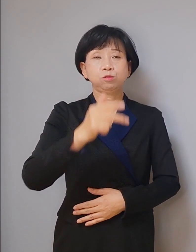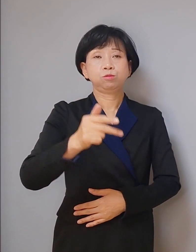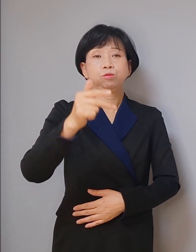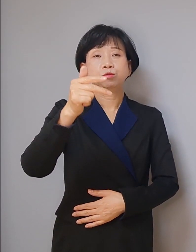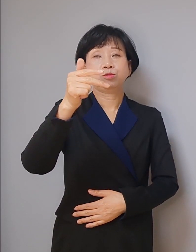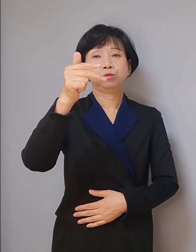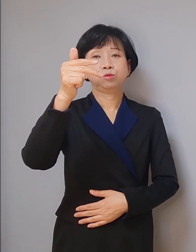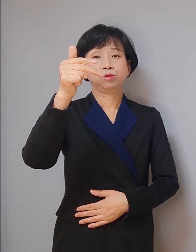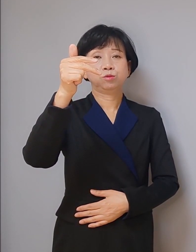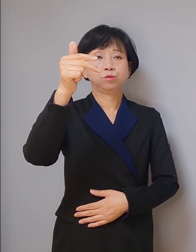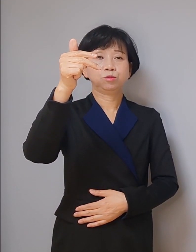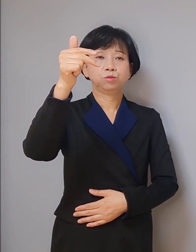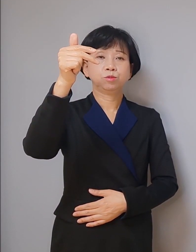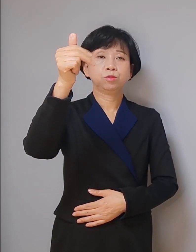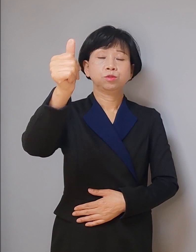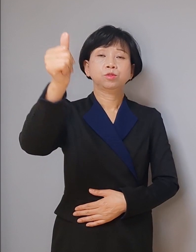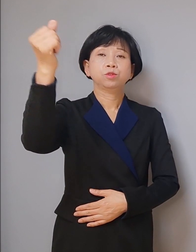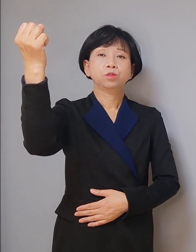주시오